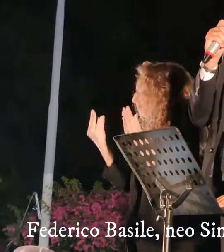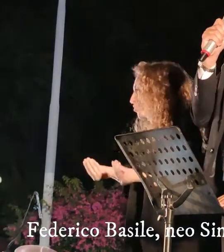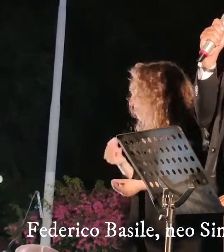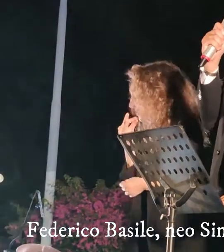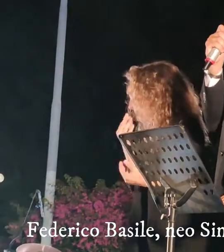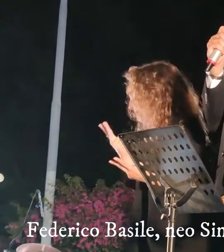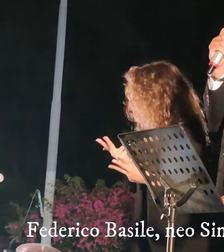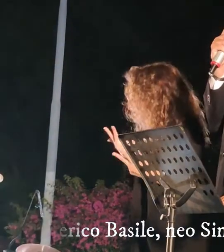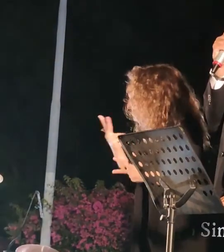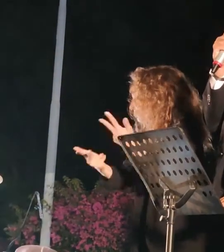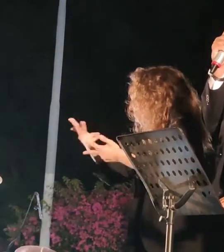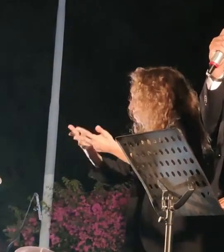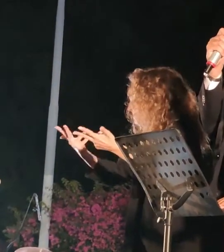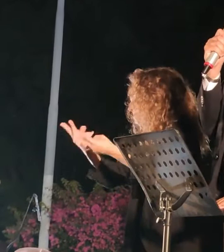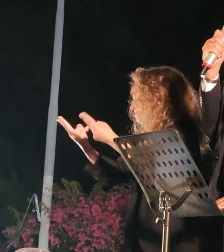E oggi